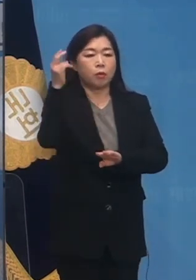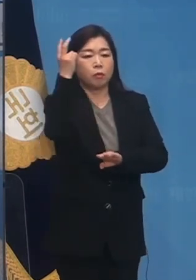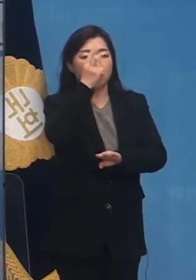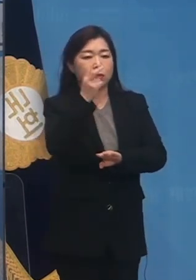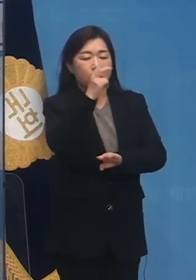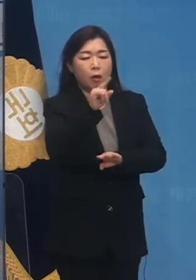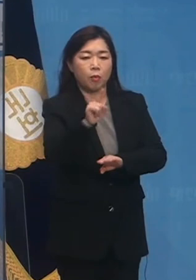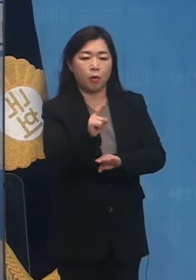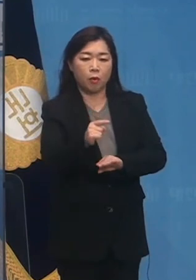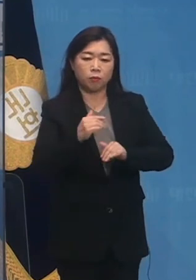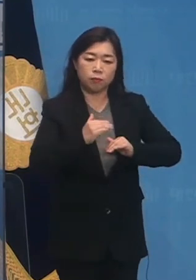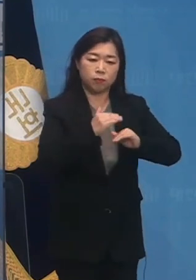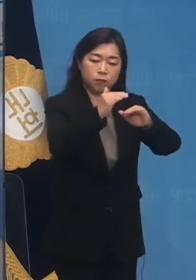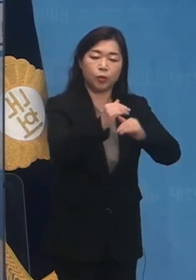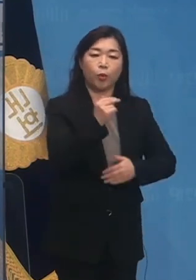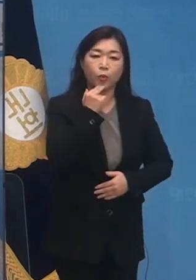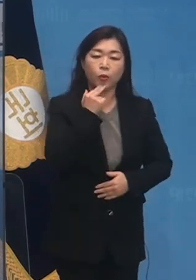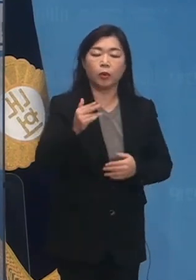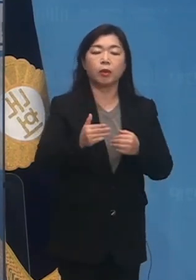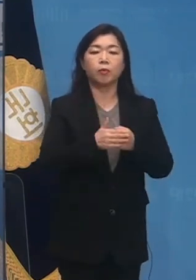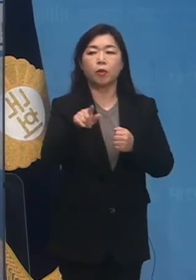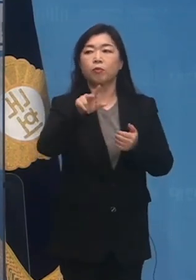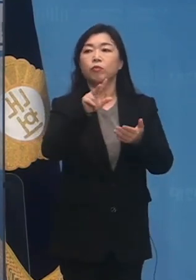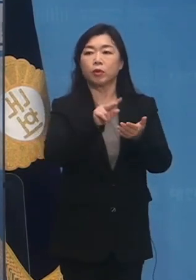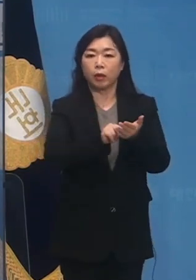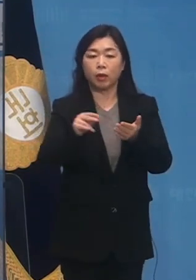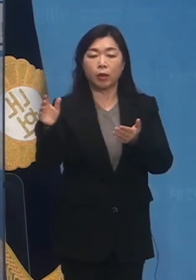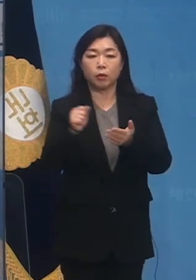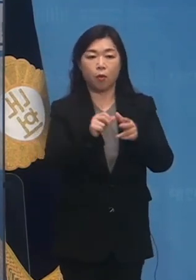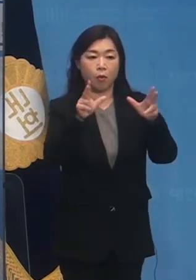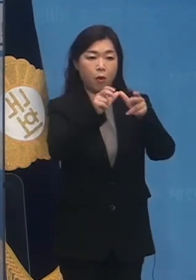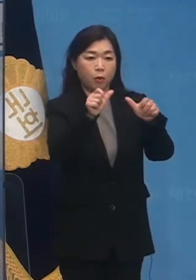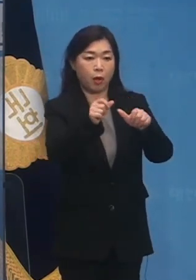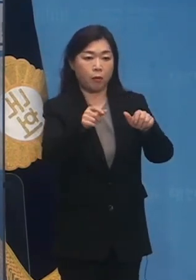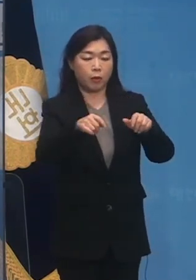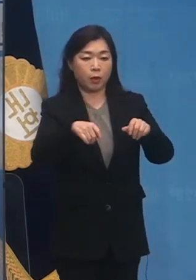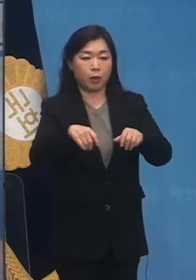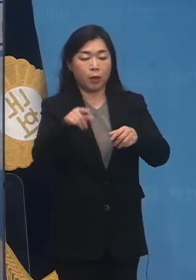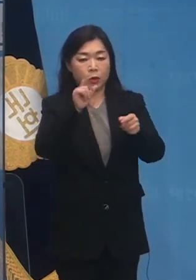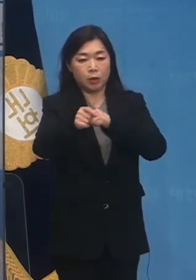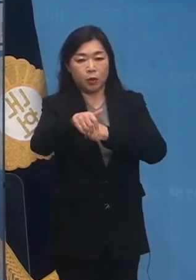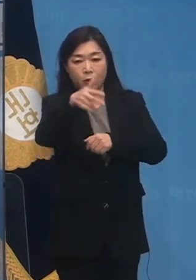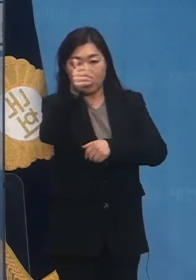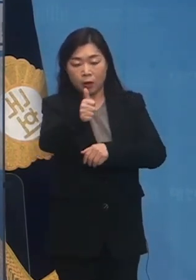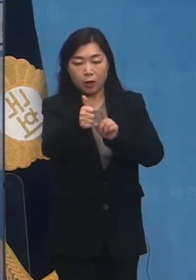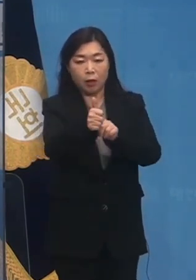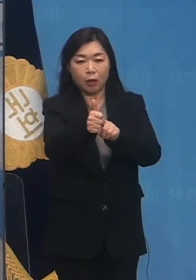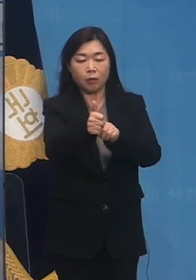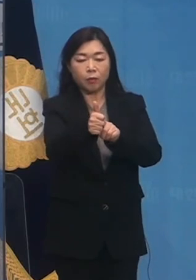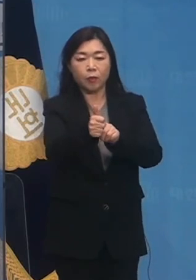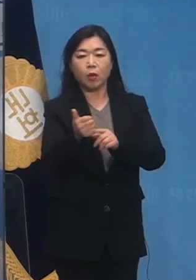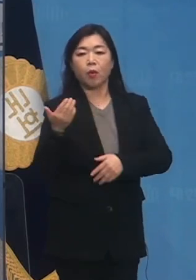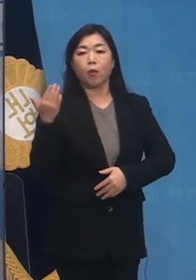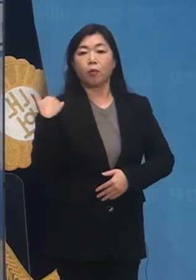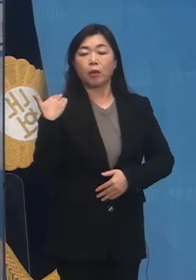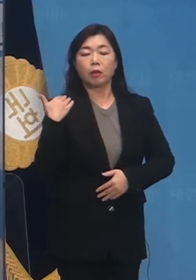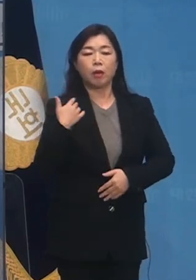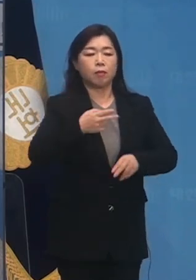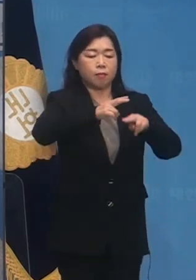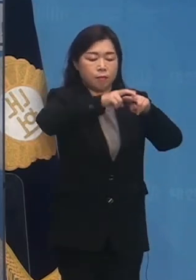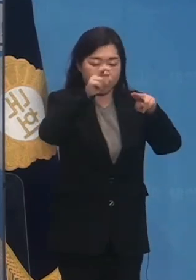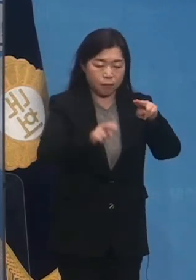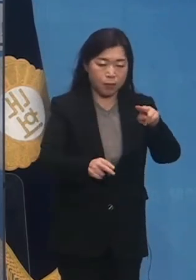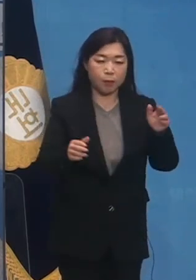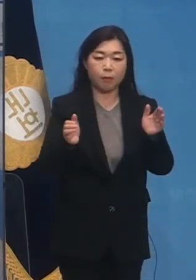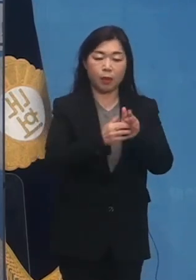진도가 전혀 나지 않았고, 이것을 두고 성남지청의 차장검사가 최근에